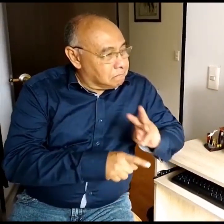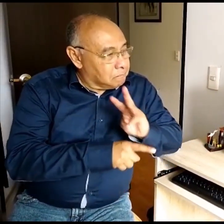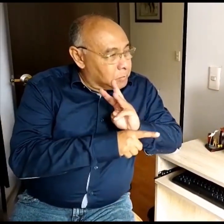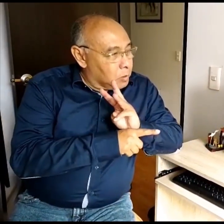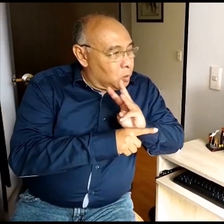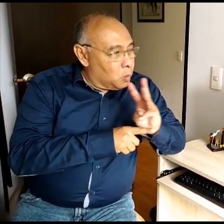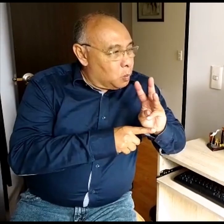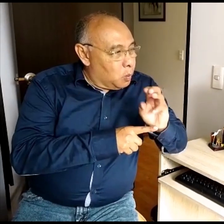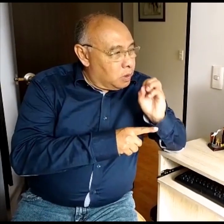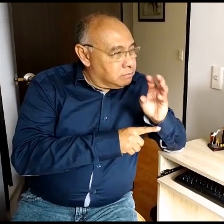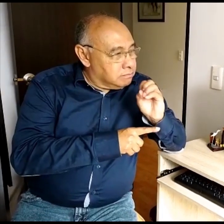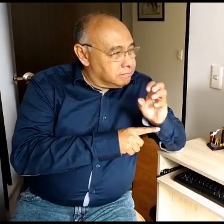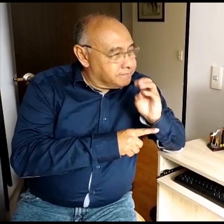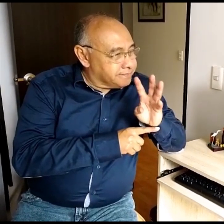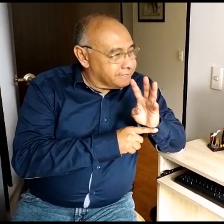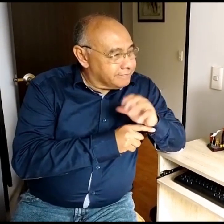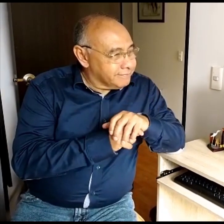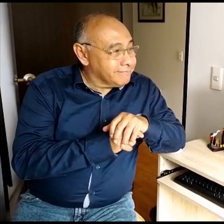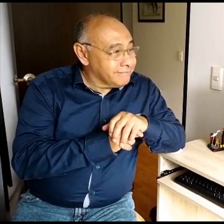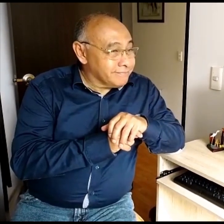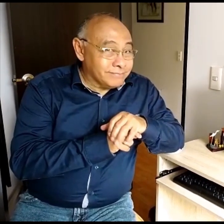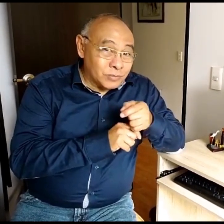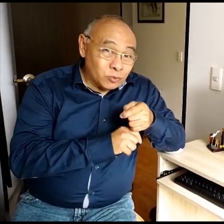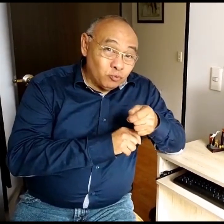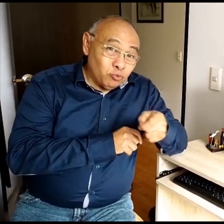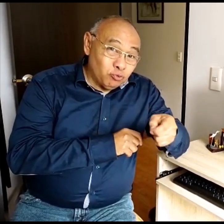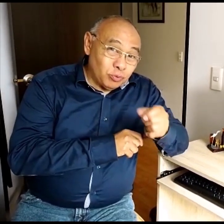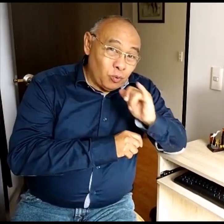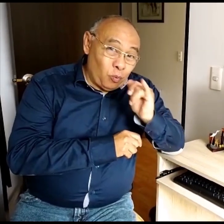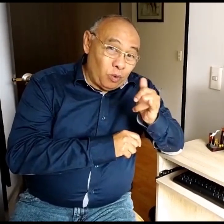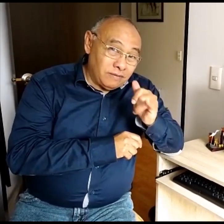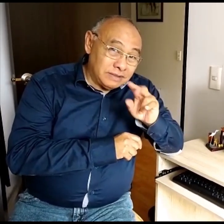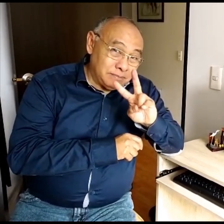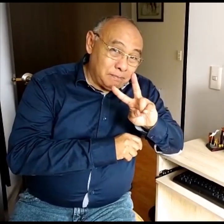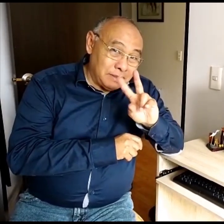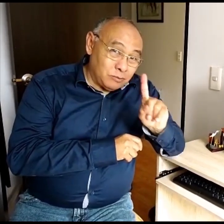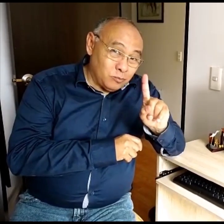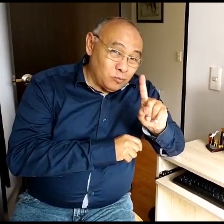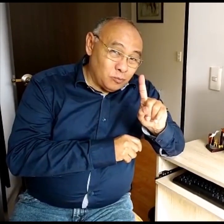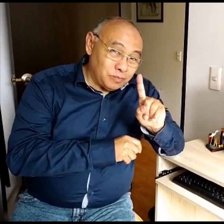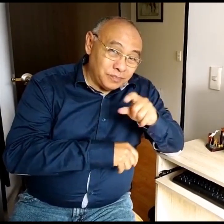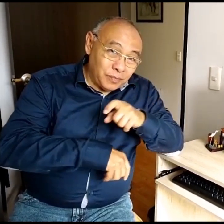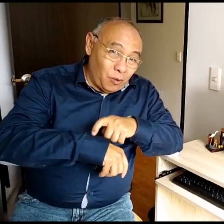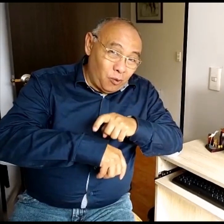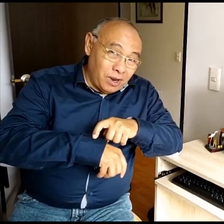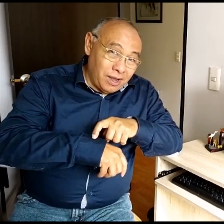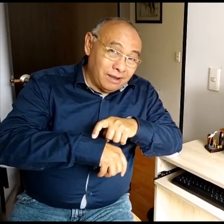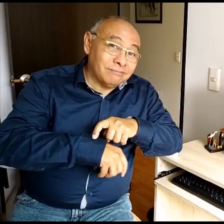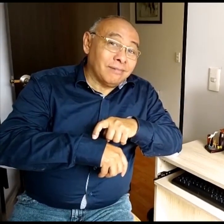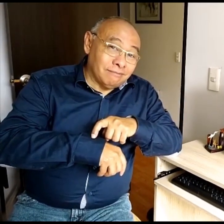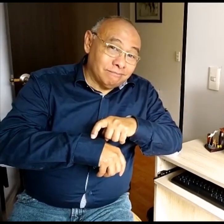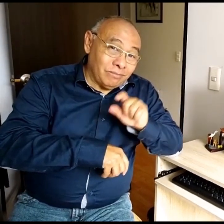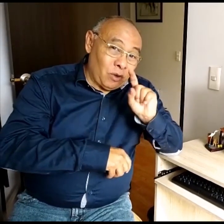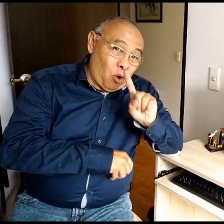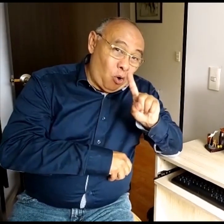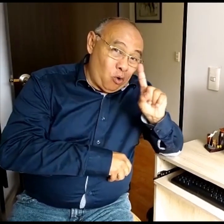Seminario web, el cual se llevará a cabo este jueves 21 de mayo, de 11 de la mañana a 1 de la tarde, con temas